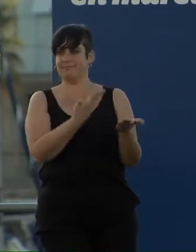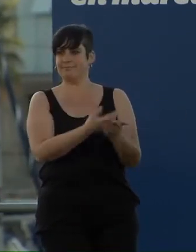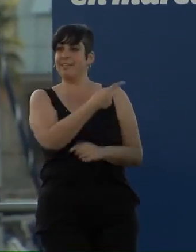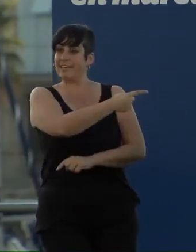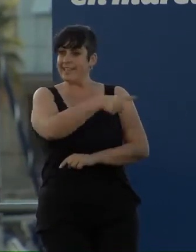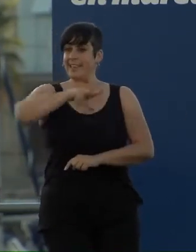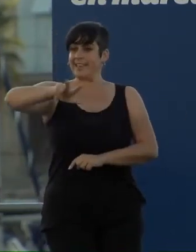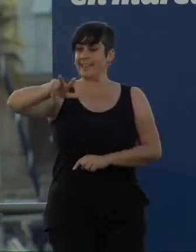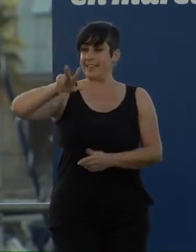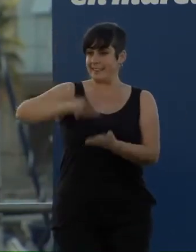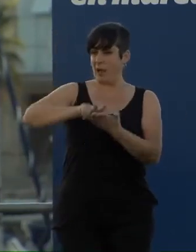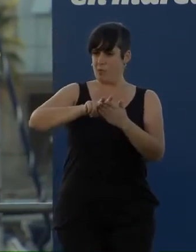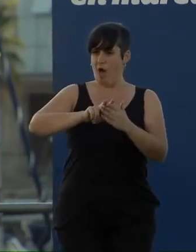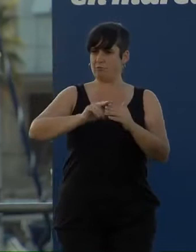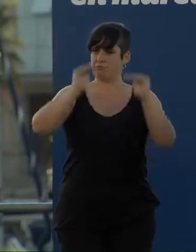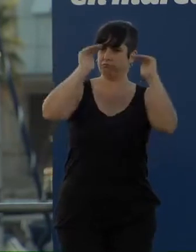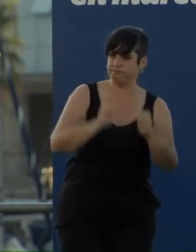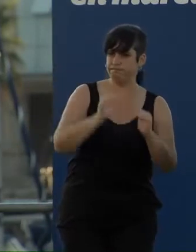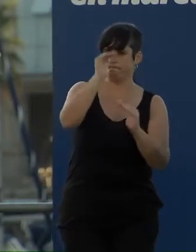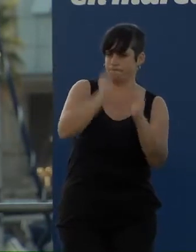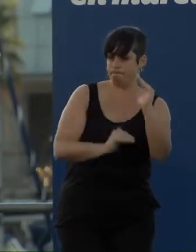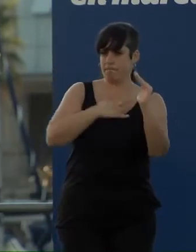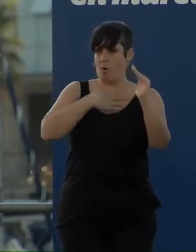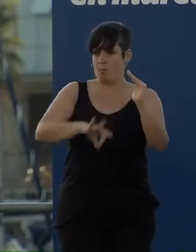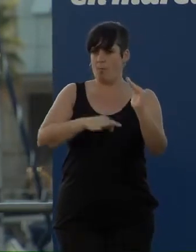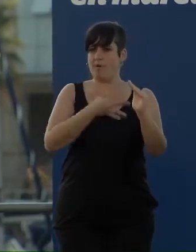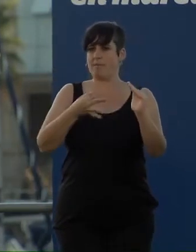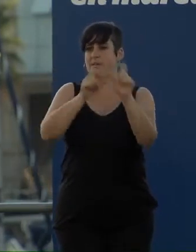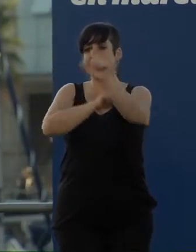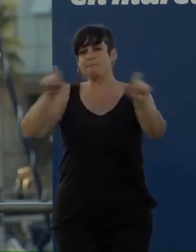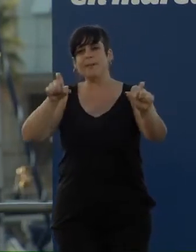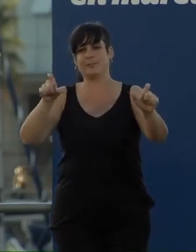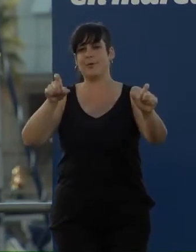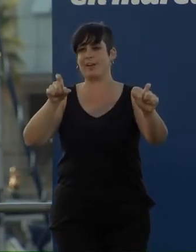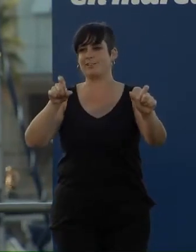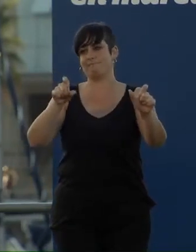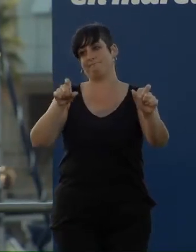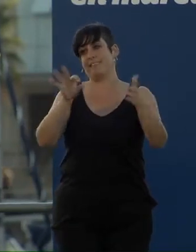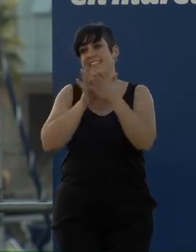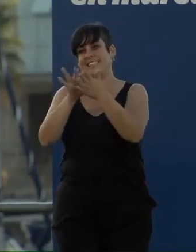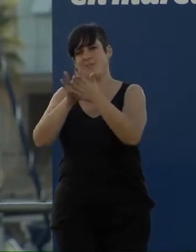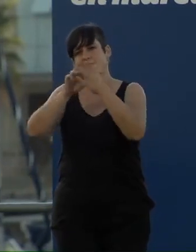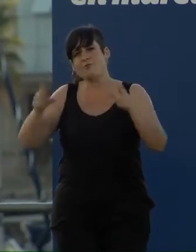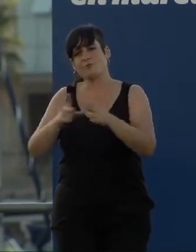podía reduc aeda se podía reestruturar se podían rescatar para públic servos